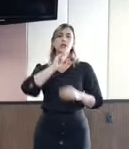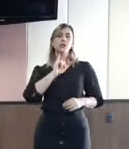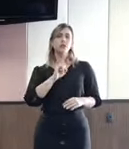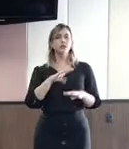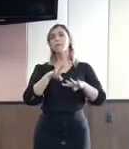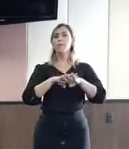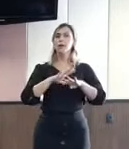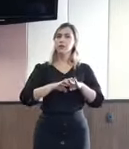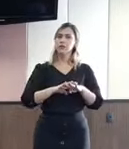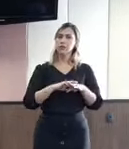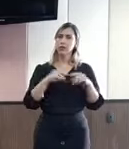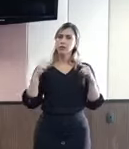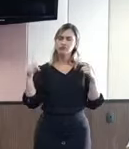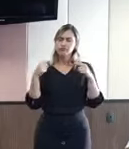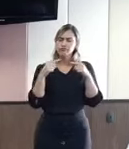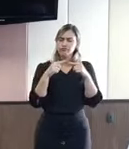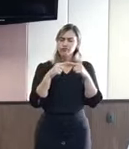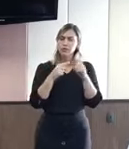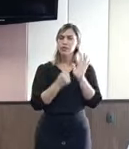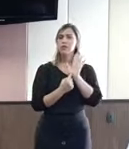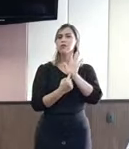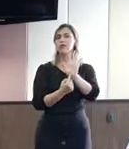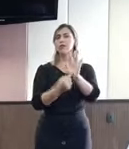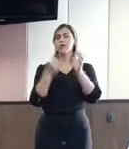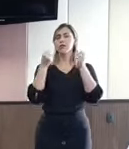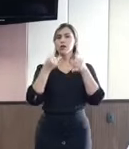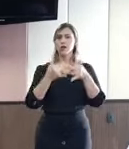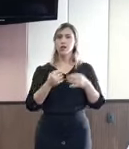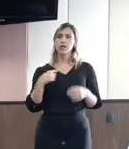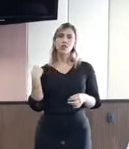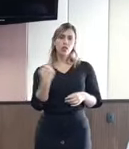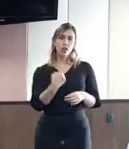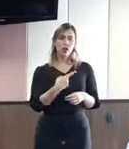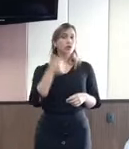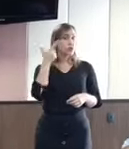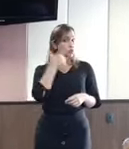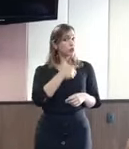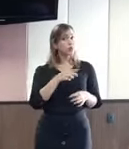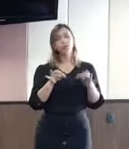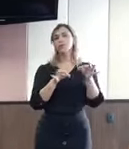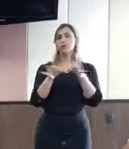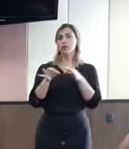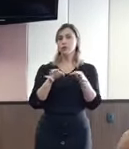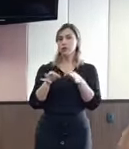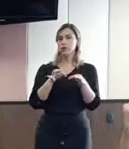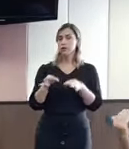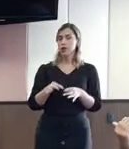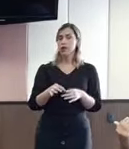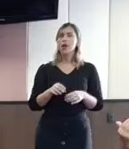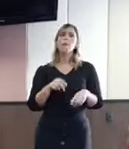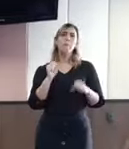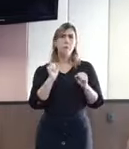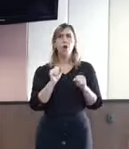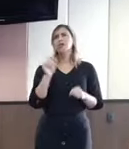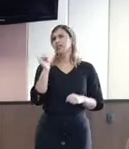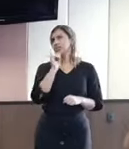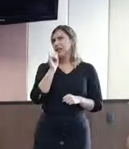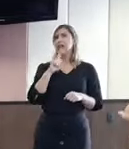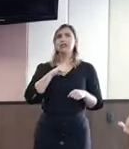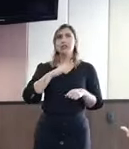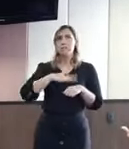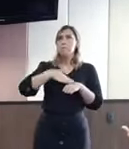nenhuma diferença, bem transparente, a gente tem um cenário controlável. É claro que isso semana que vem a Itália pode ter mais doente, pode ter menos,